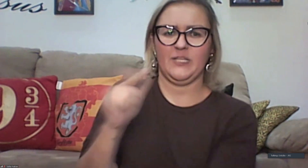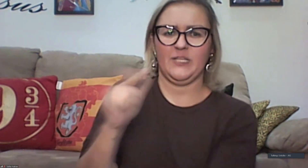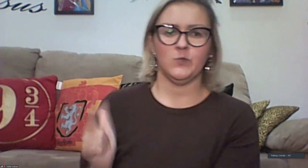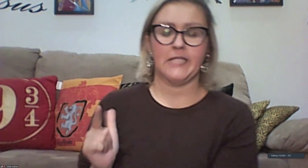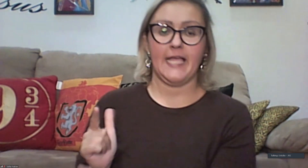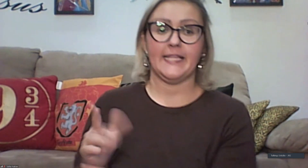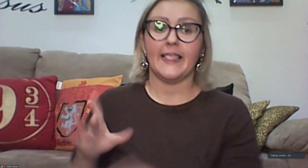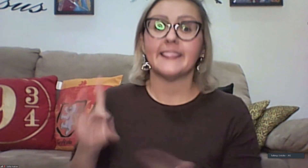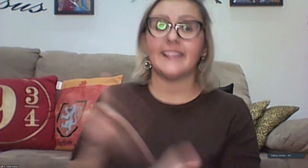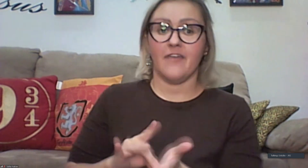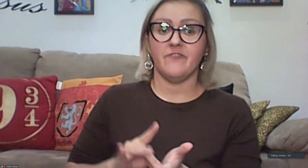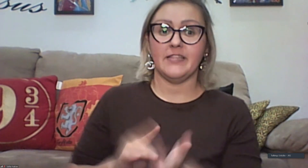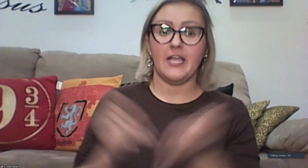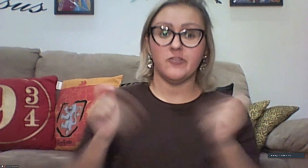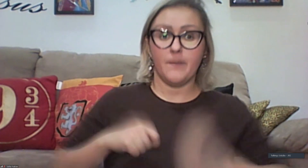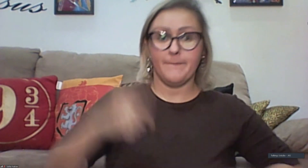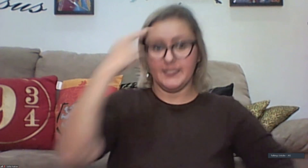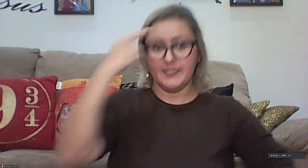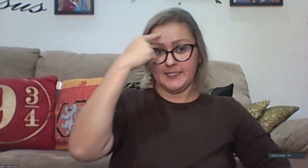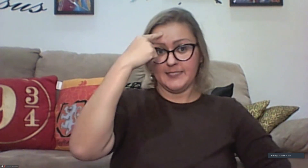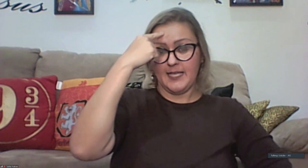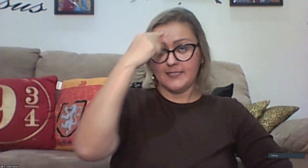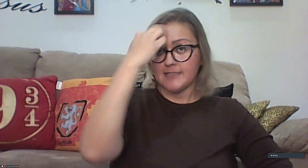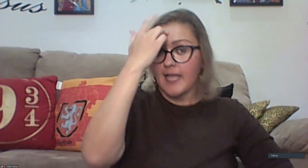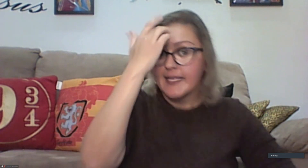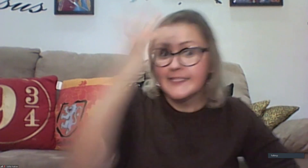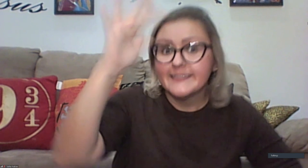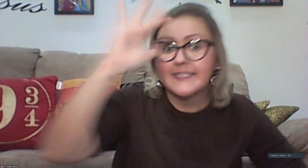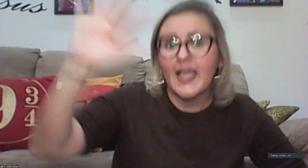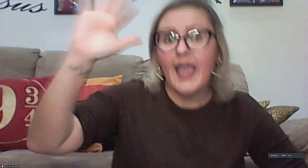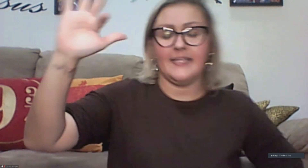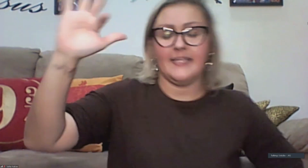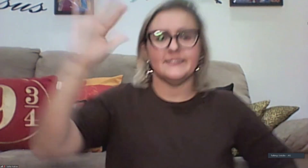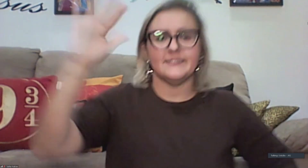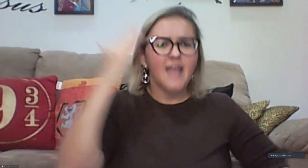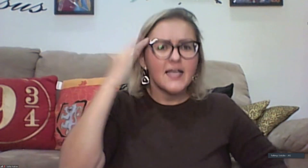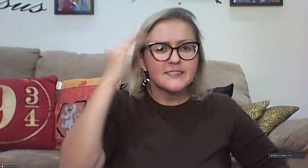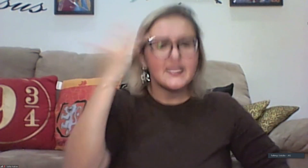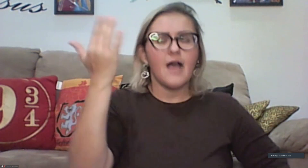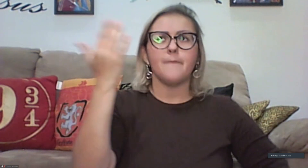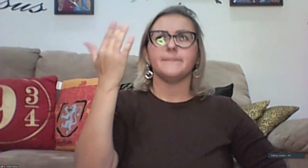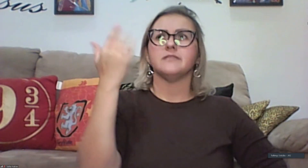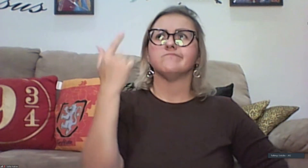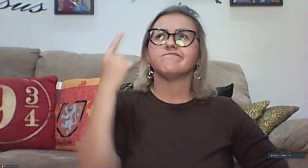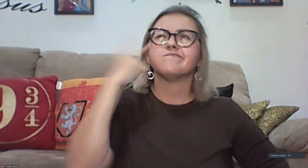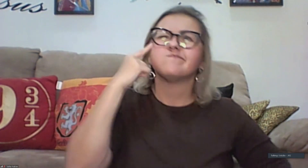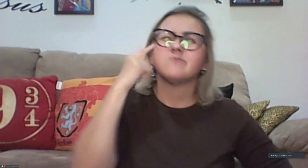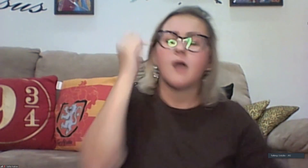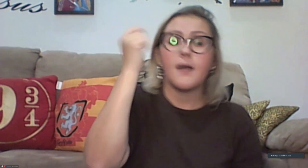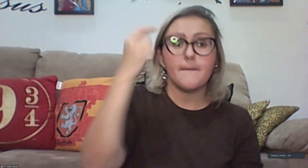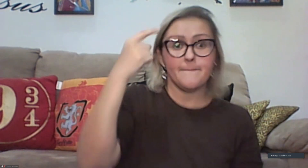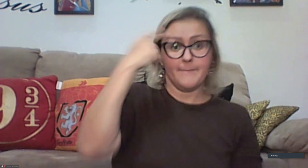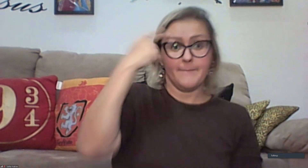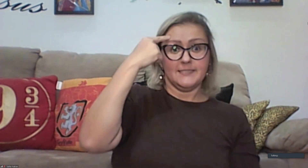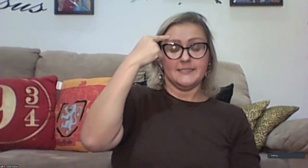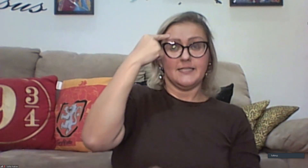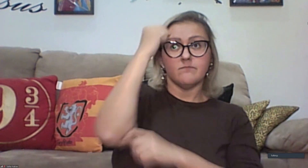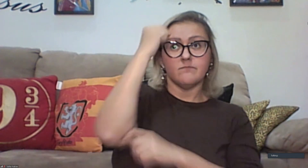mudar. Você tem que pensar, você tem que abrir a sua cabeça, os seus pensamentos. Sabe, você tem que dar